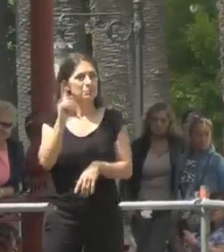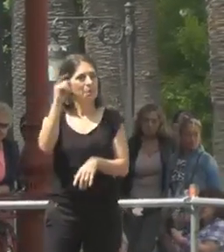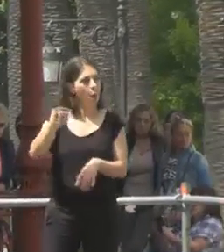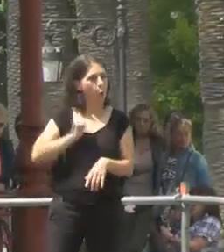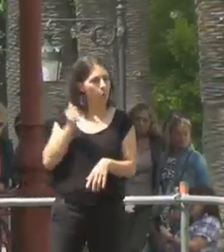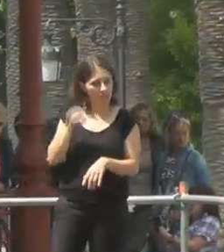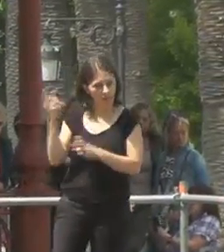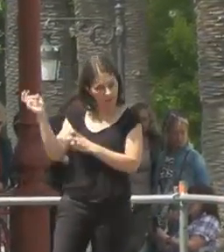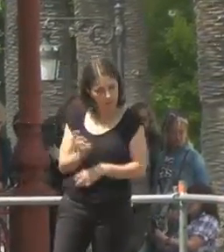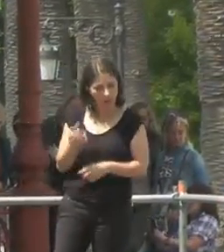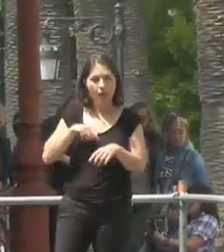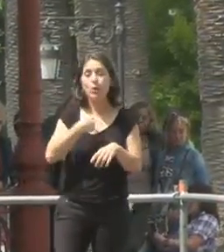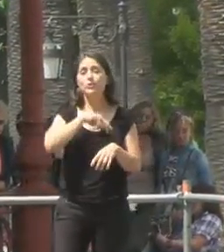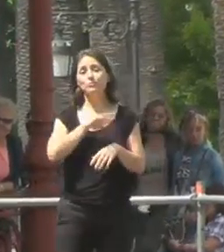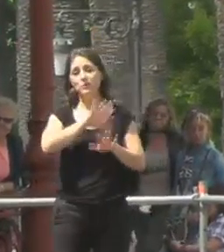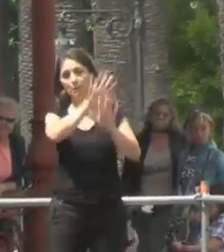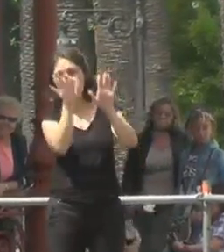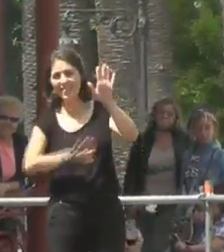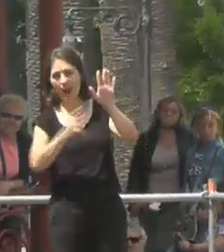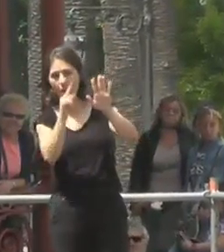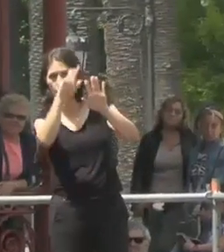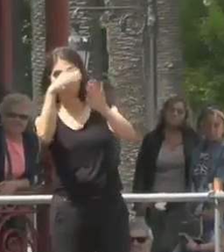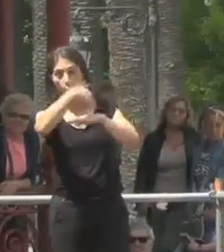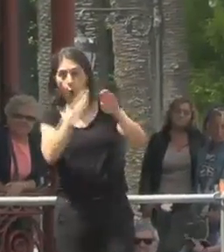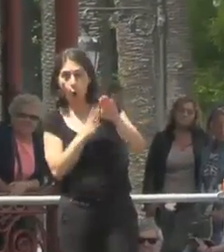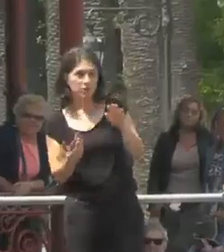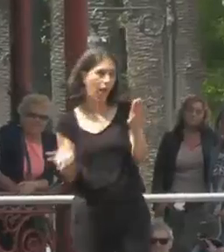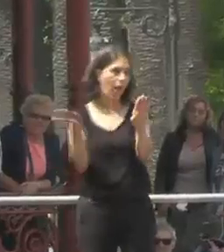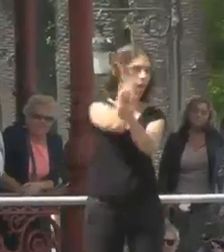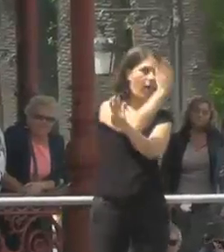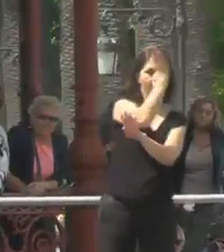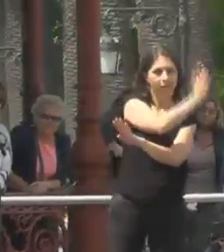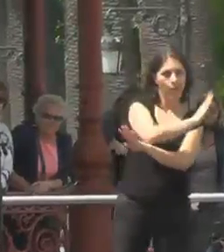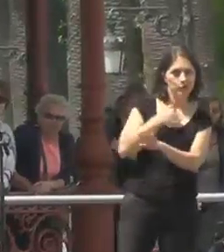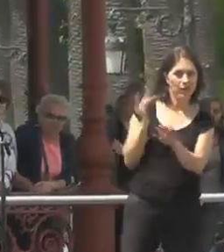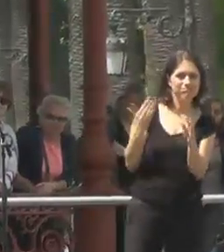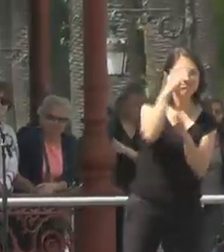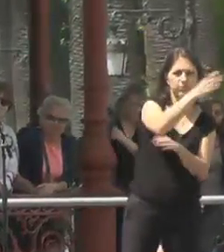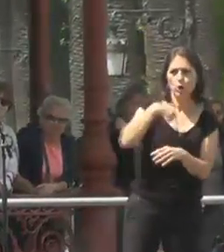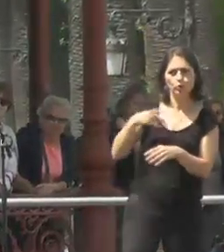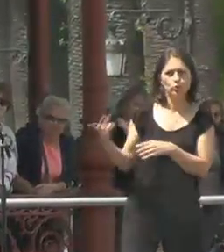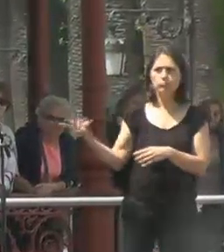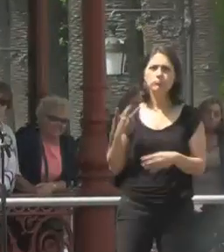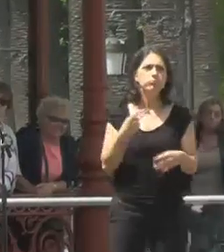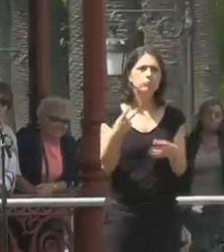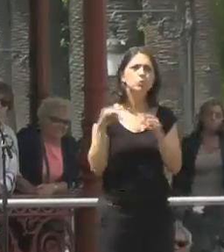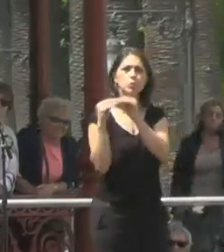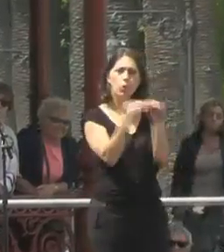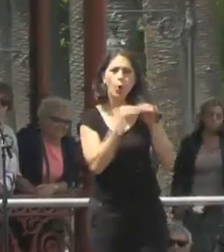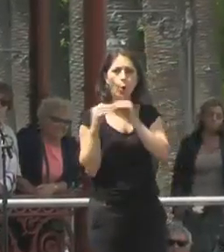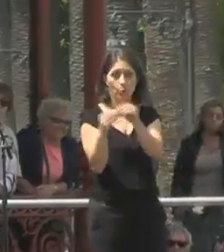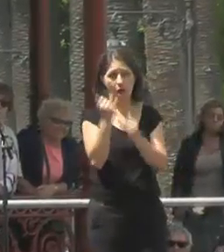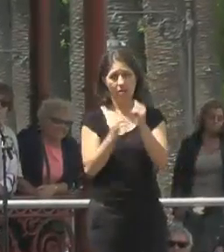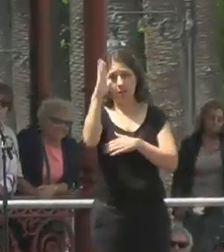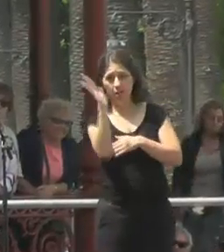oportunidad de venir aquí desde la periferia mediterránea a la periferia atlántica. Tenemos mucho en común, siempre las periferias tienen